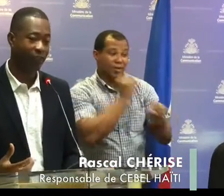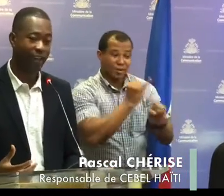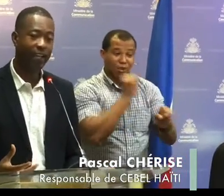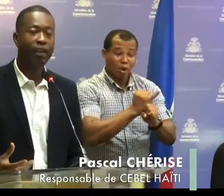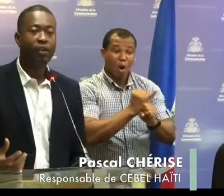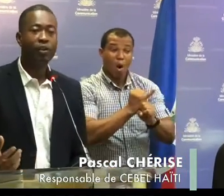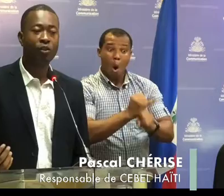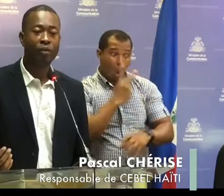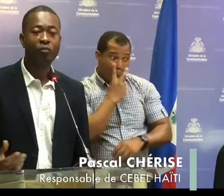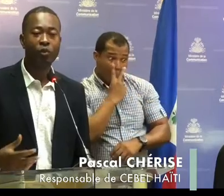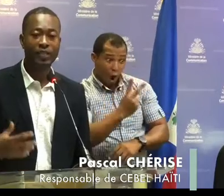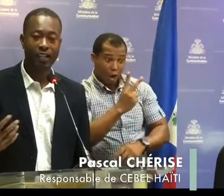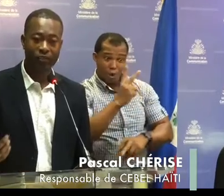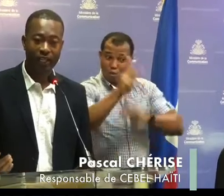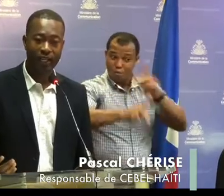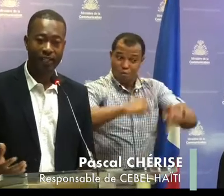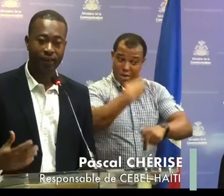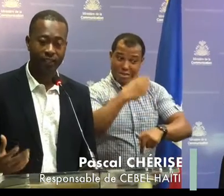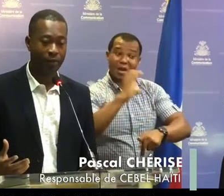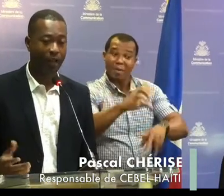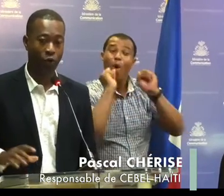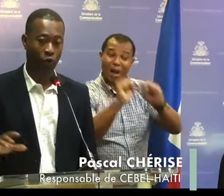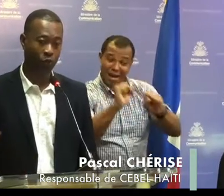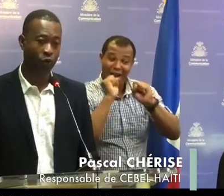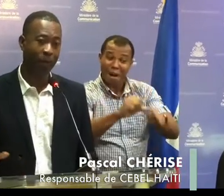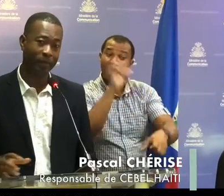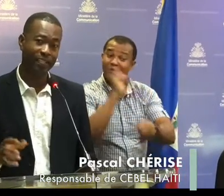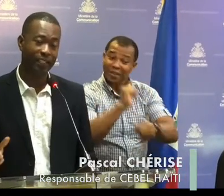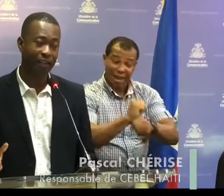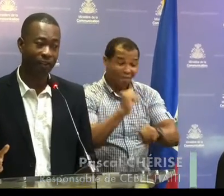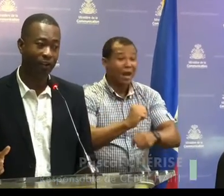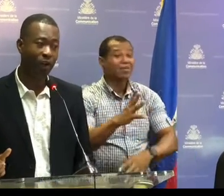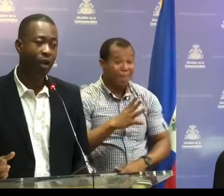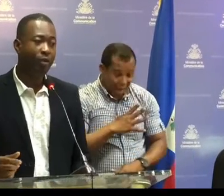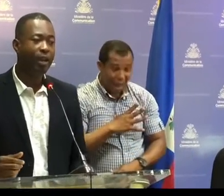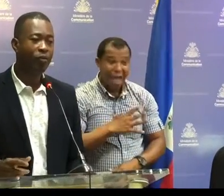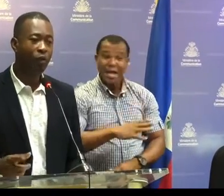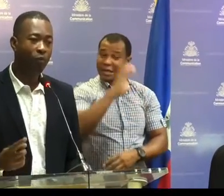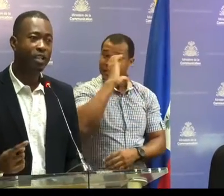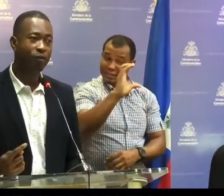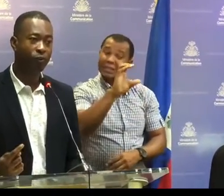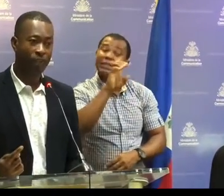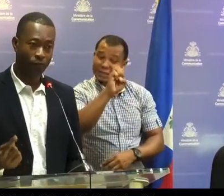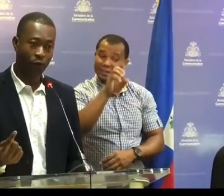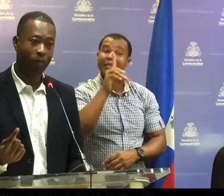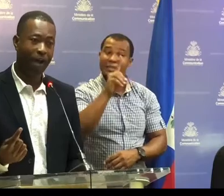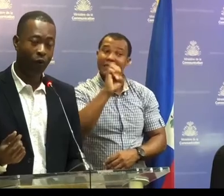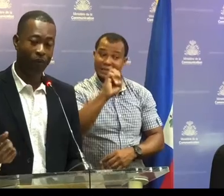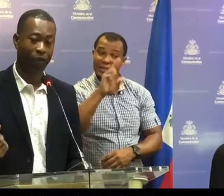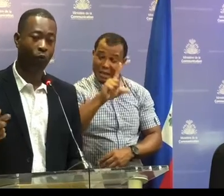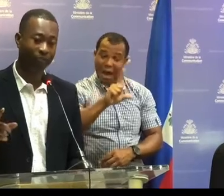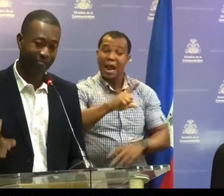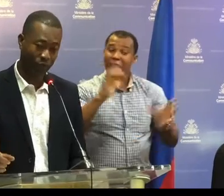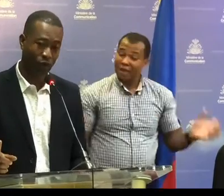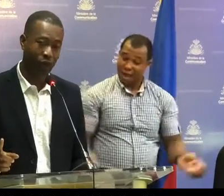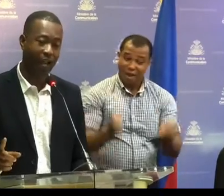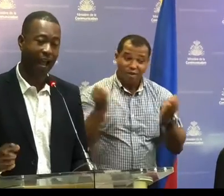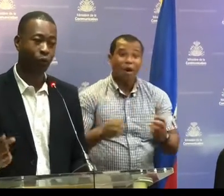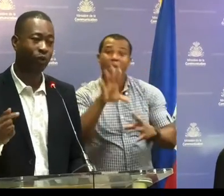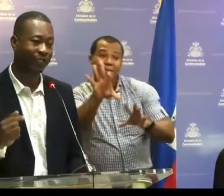pour le travail. Donc nous-mêmes nous sélectionner des CV, c'est pas que l'autre monde n'a pas mérité de travail, non, mais nous obligés font effort par rapport avec